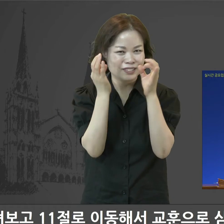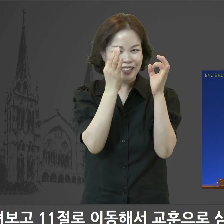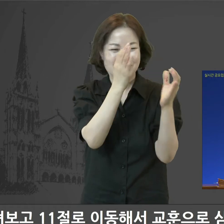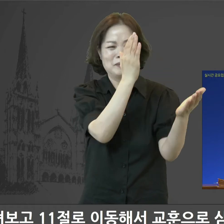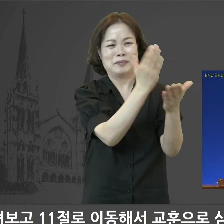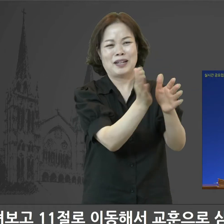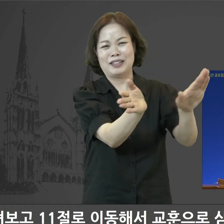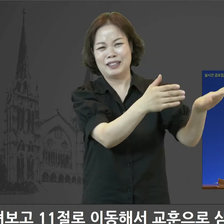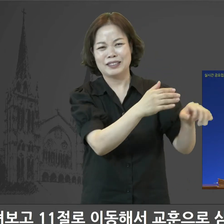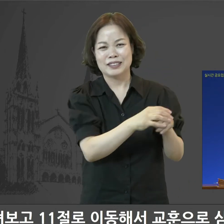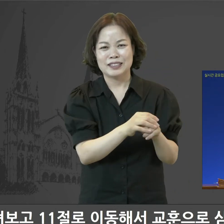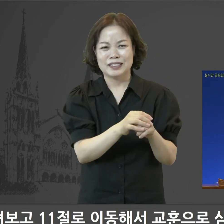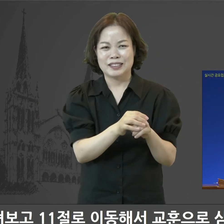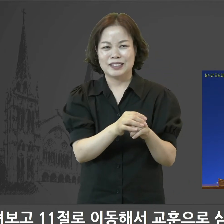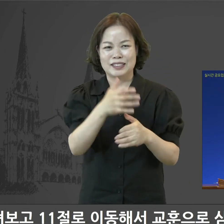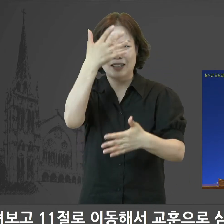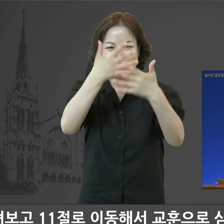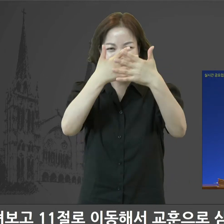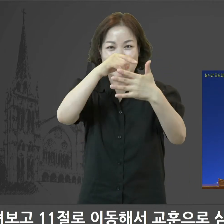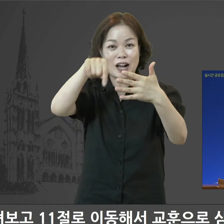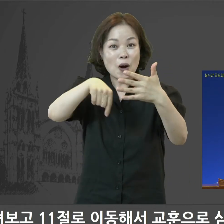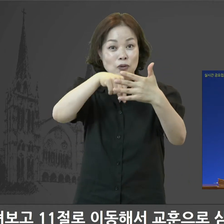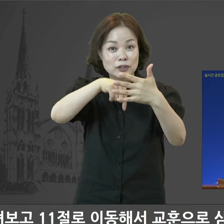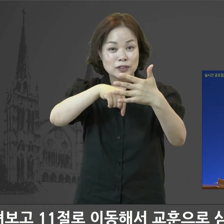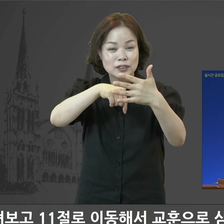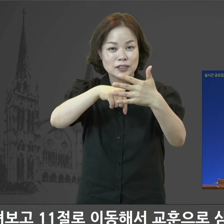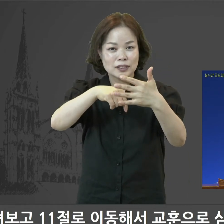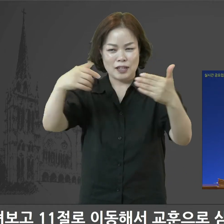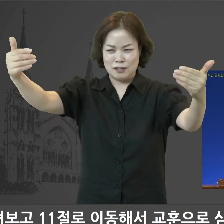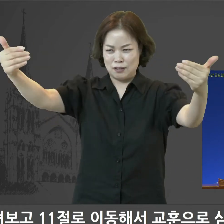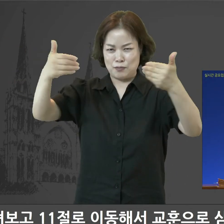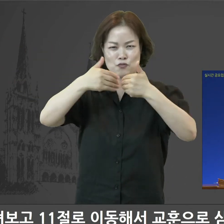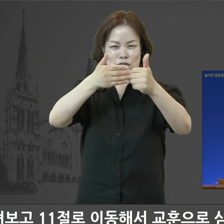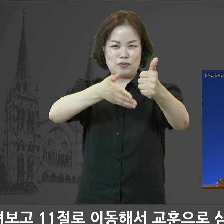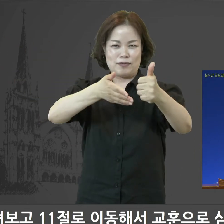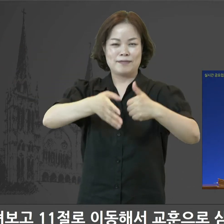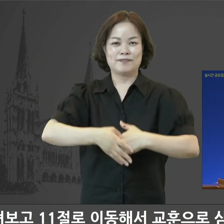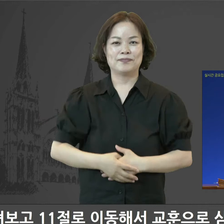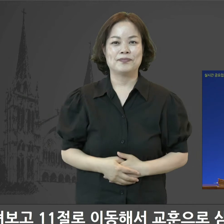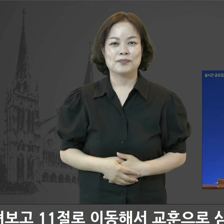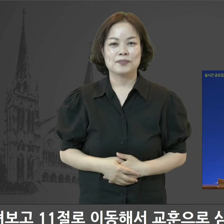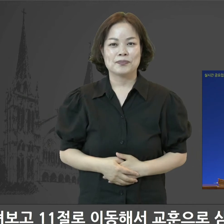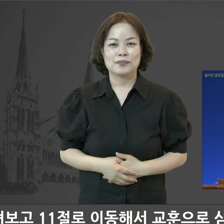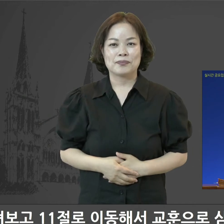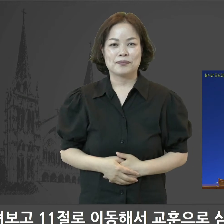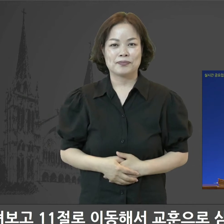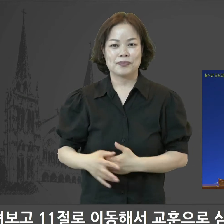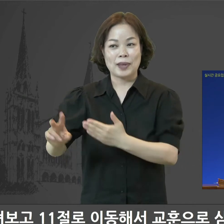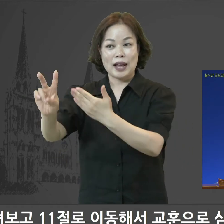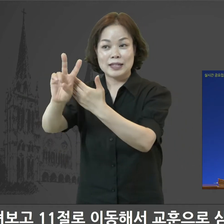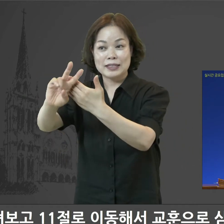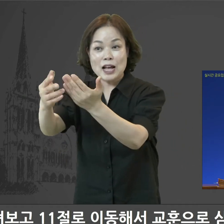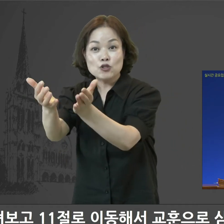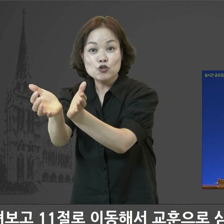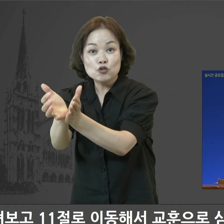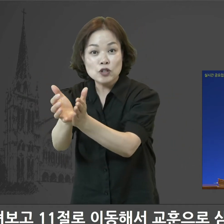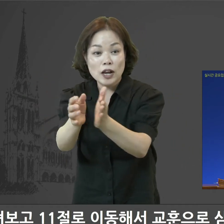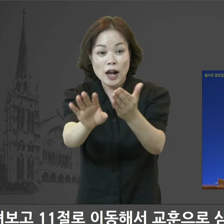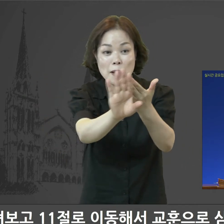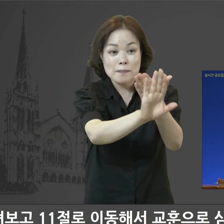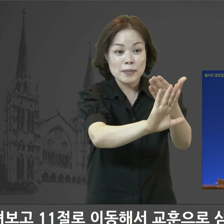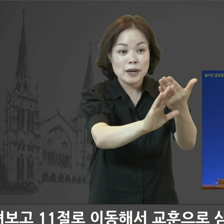분들 혹 비대면 가운데 있으시면 저를 좀 봐주십시오. 자, 사두개파와 바리새파의